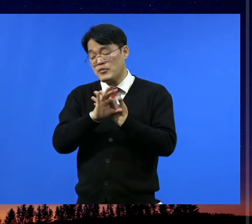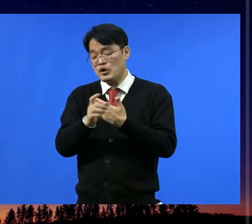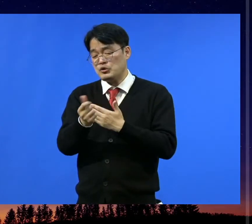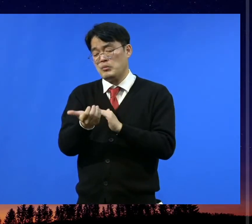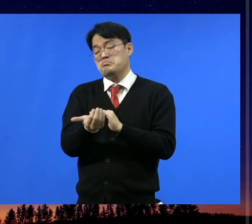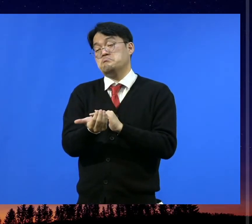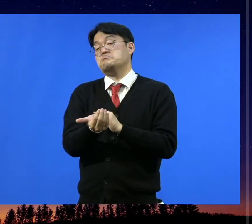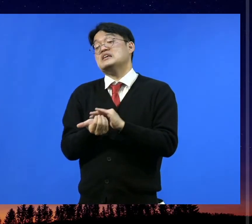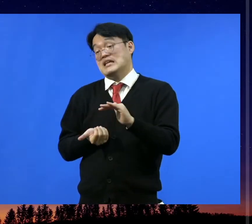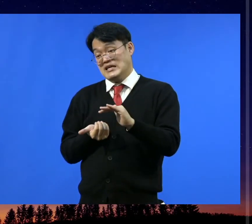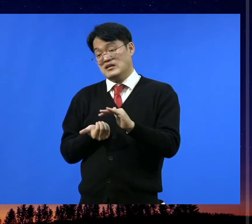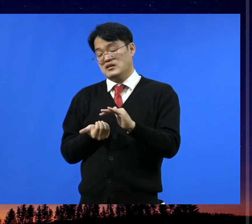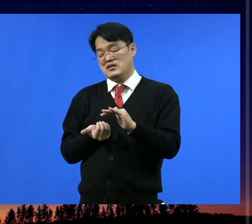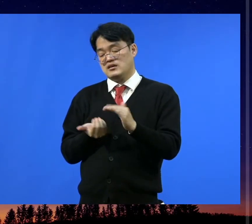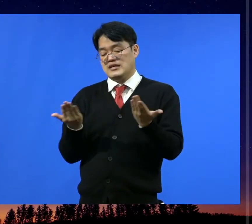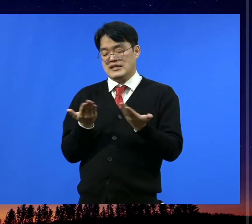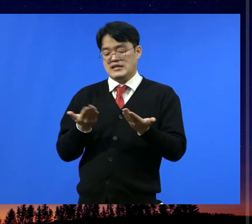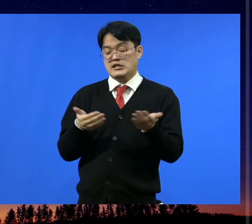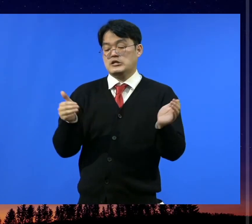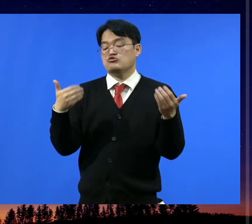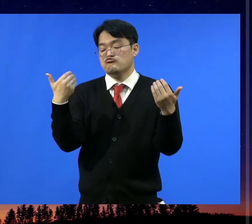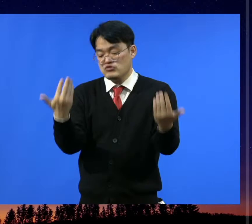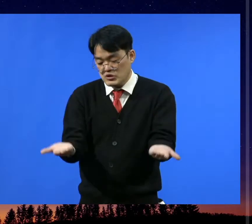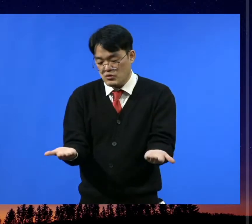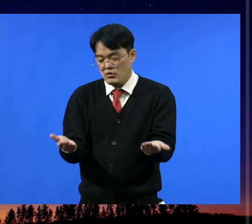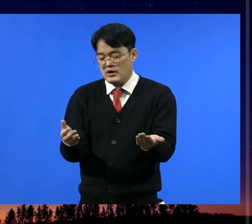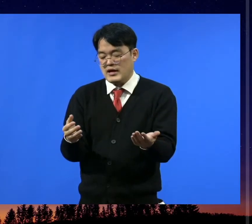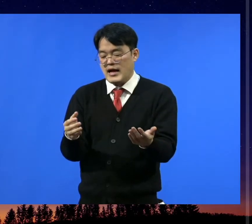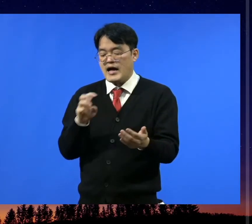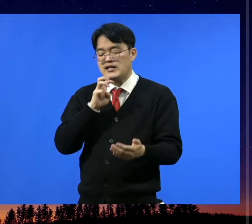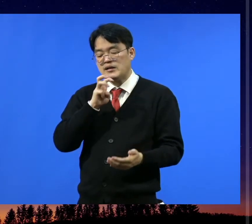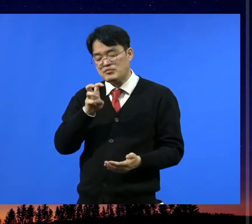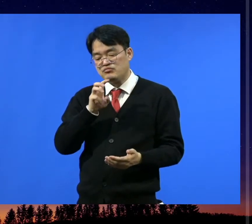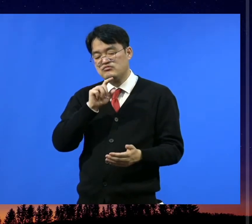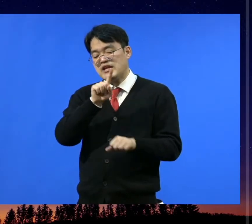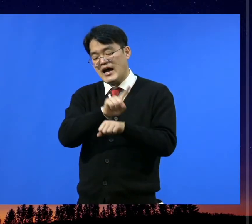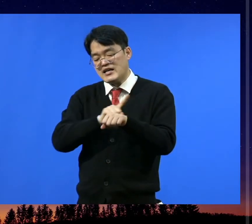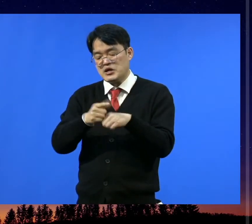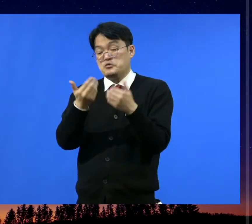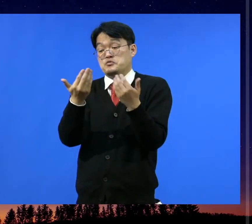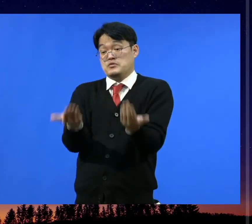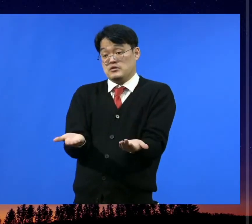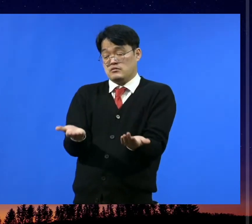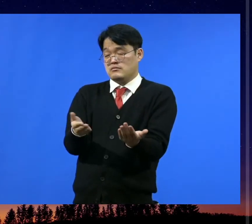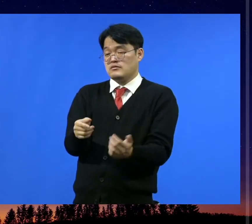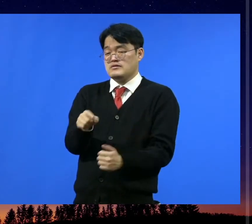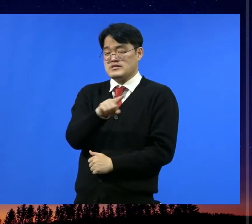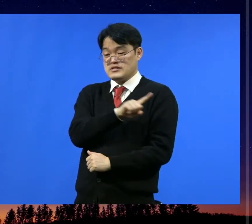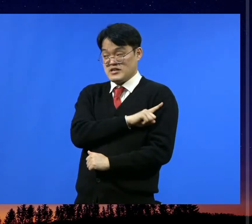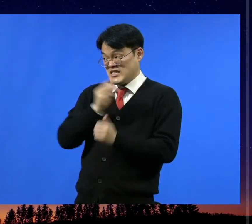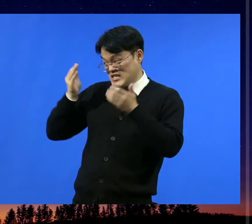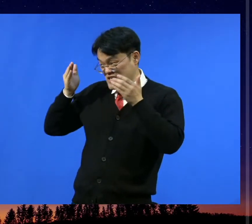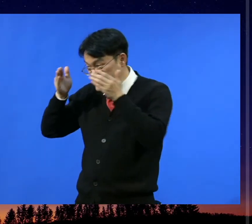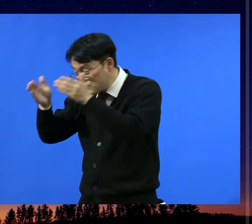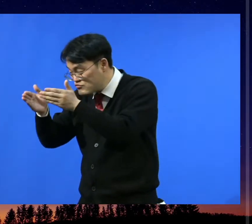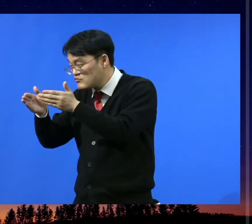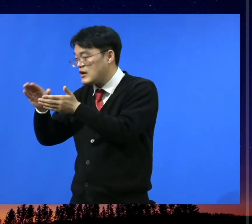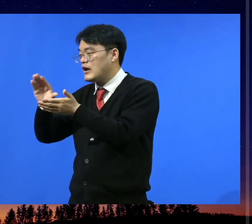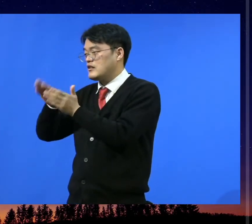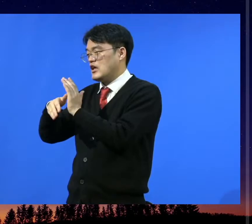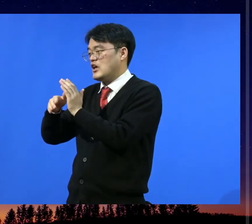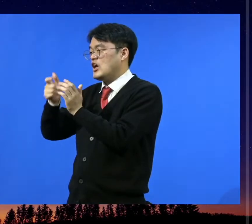퇴근하셔서 약간 쉬고 그 최상의 컨디션으로 오시면 더 좋은 기도가 될 수 있다고 생각해요.